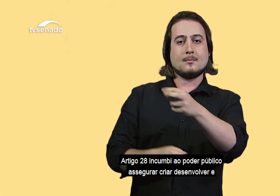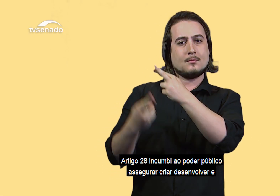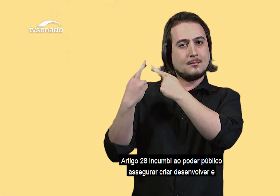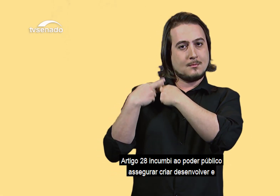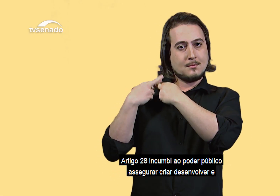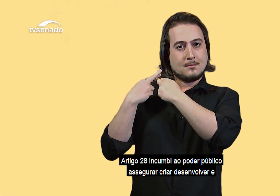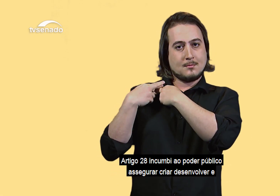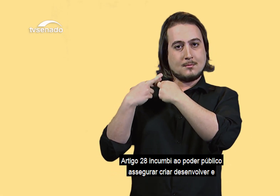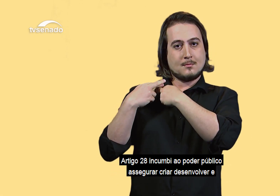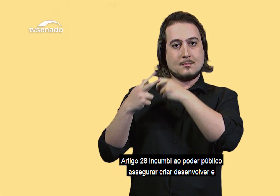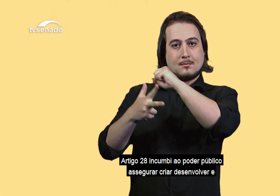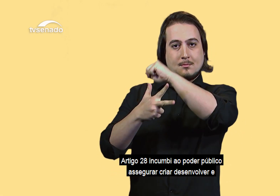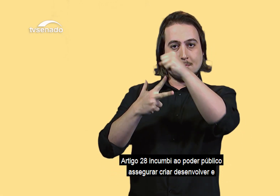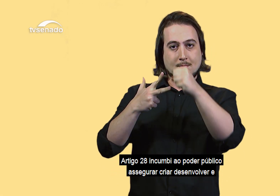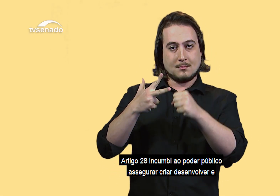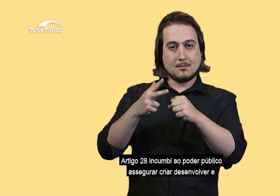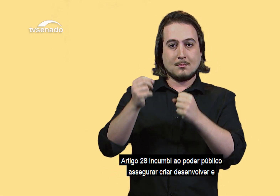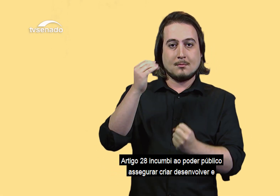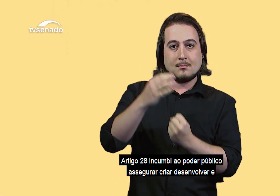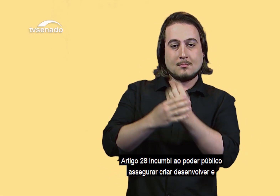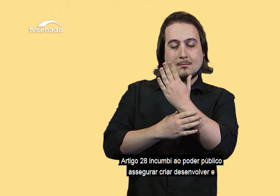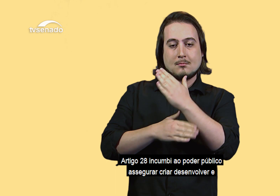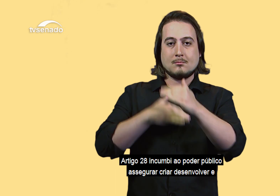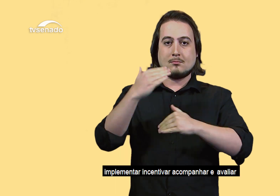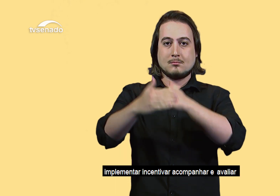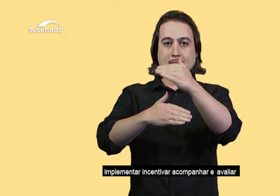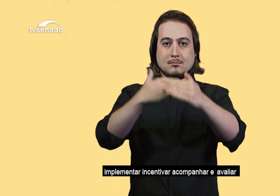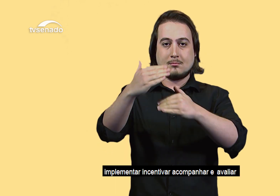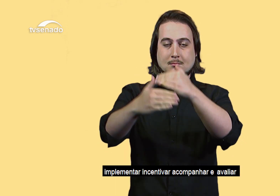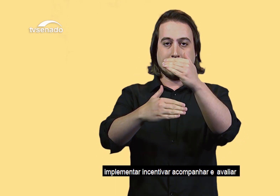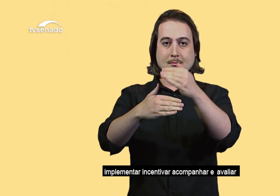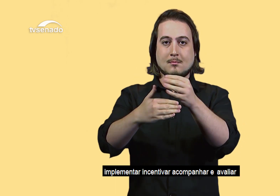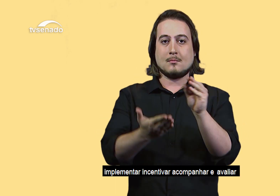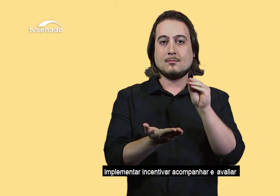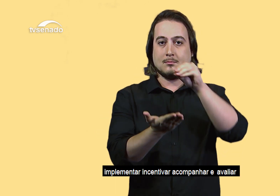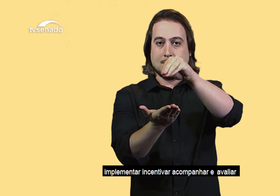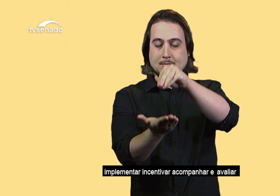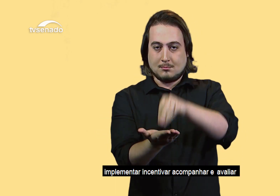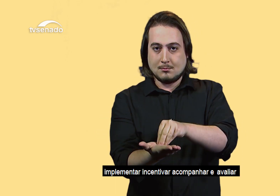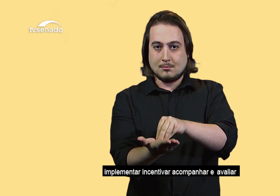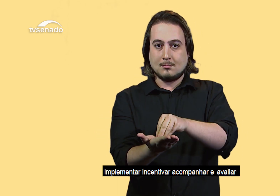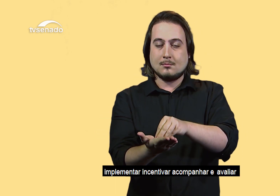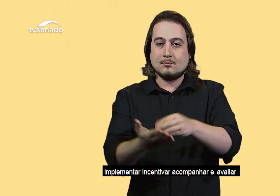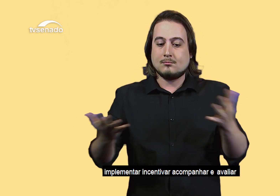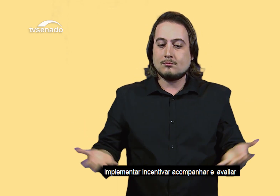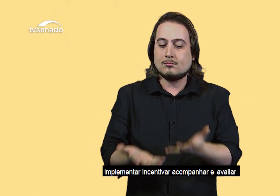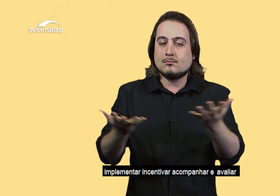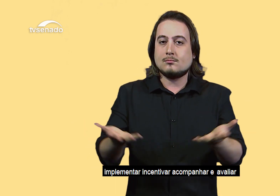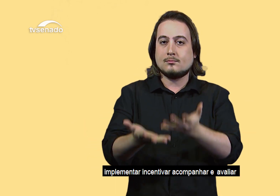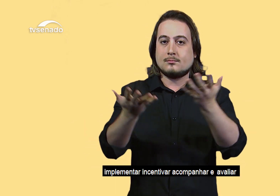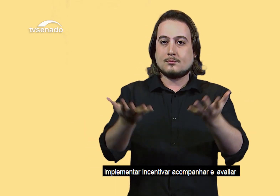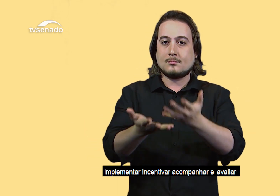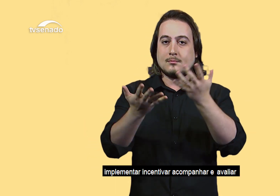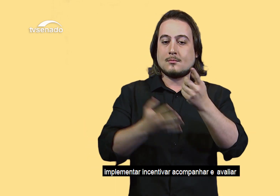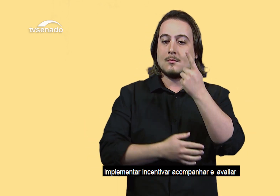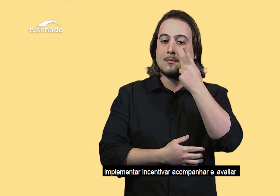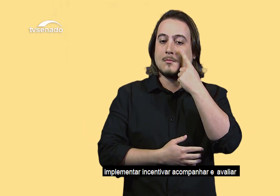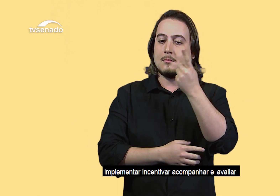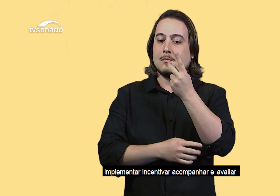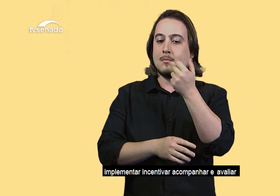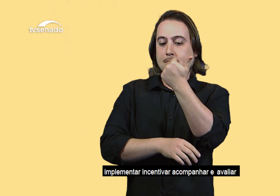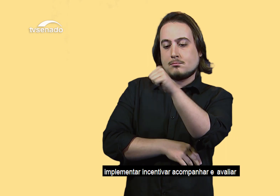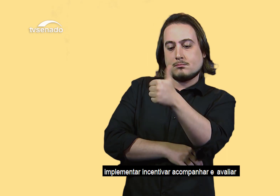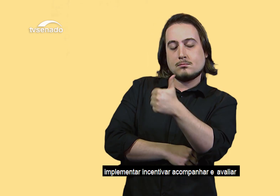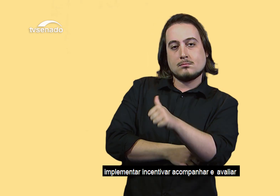público assegurar, criar, desenvolver, implementar, incentivar, acompanhar e